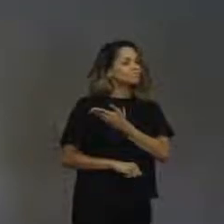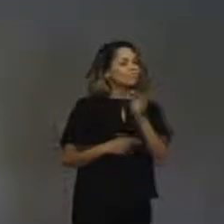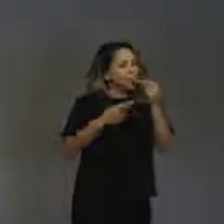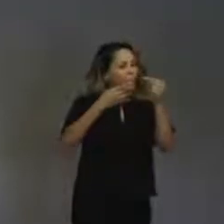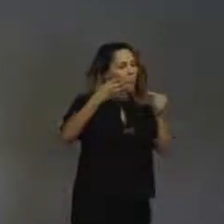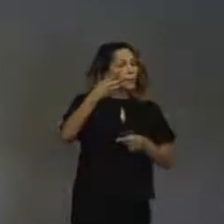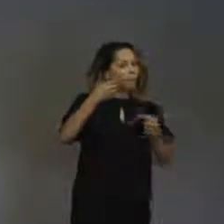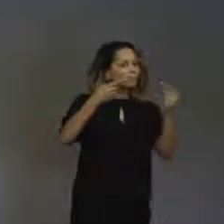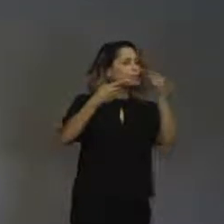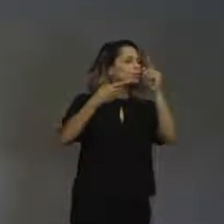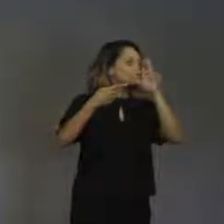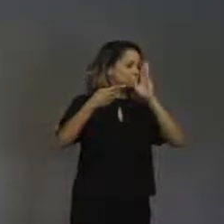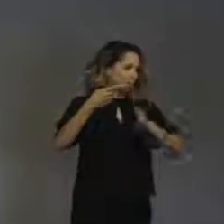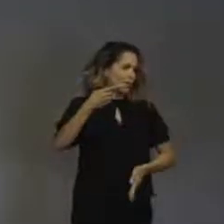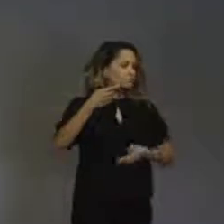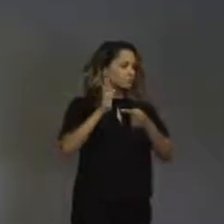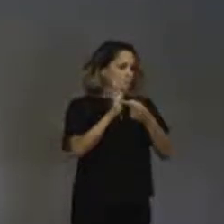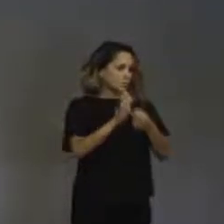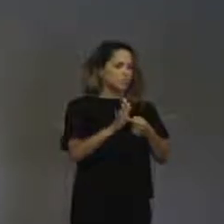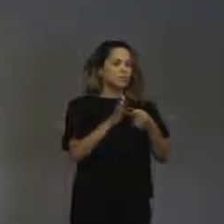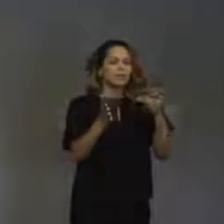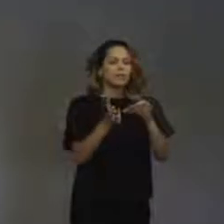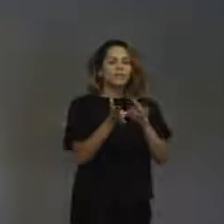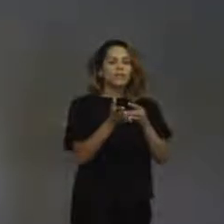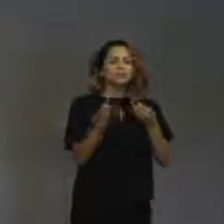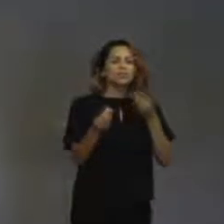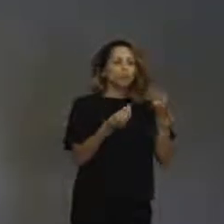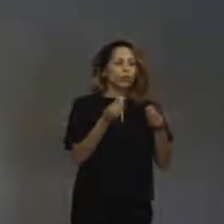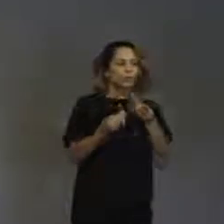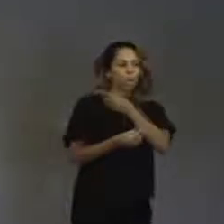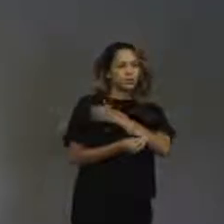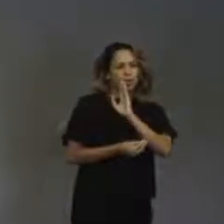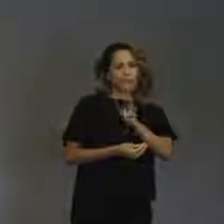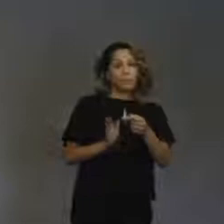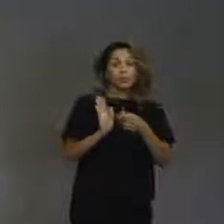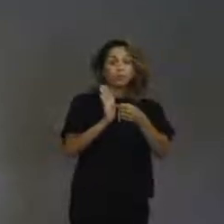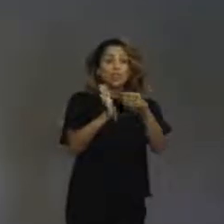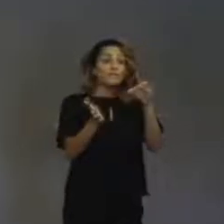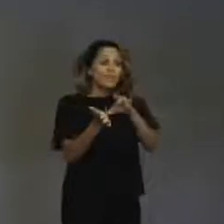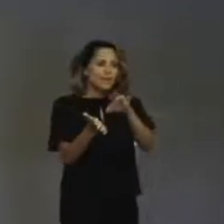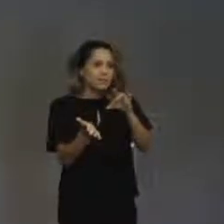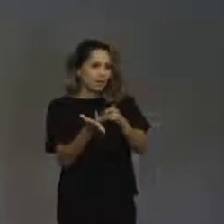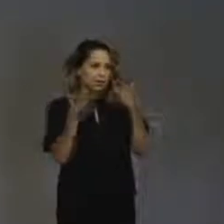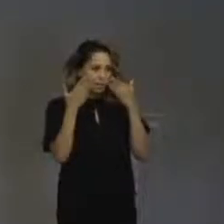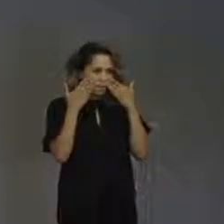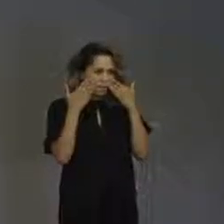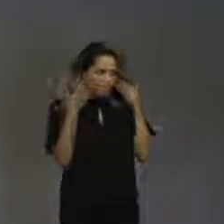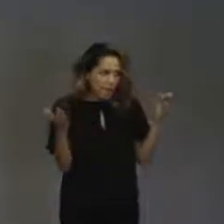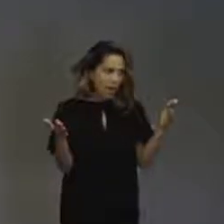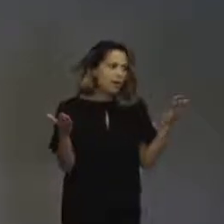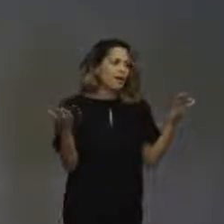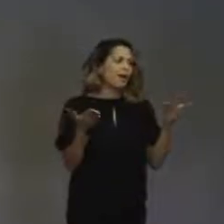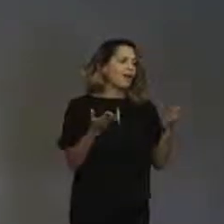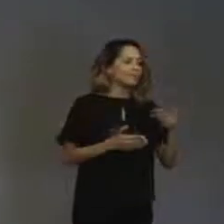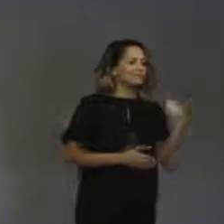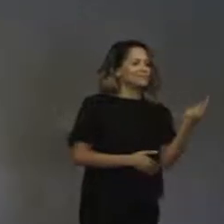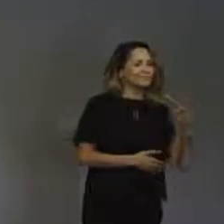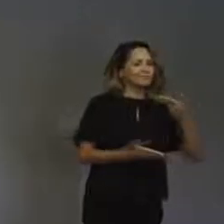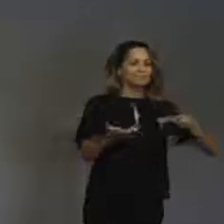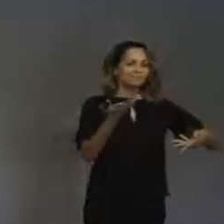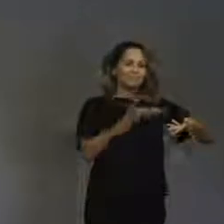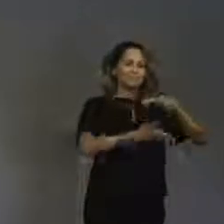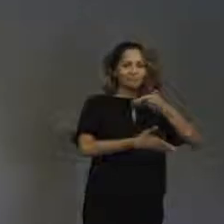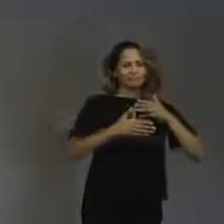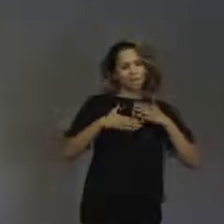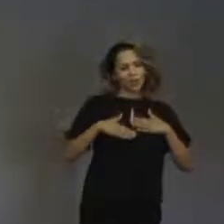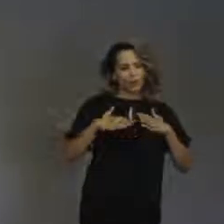trazer agora. Na verdade, como que vai funcionar, elas trouxeram as verdades. E a gente vai agora fazer uma conversa bem